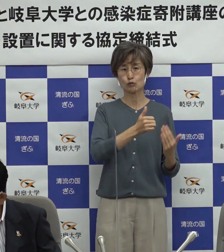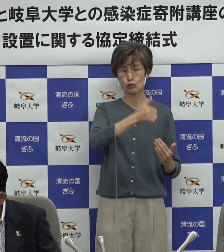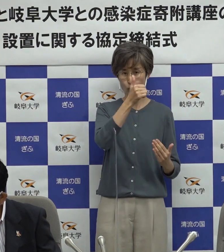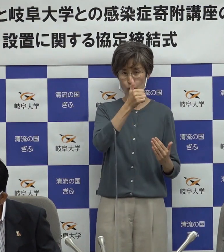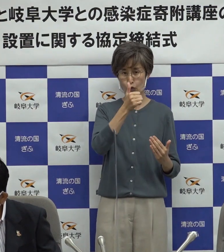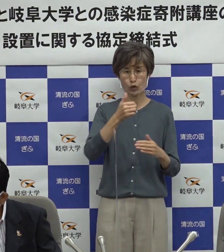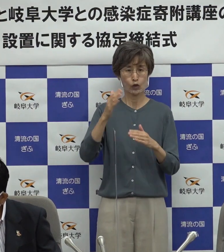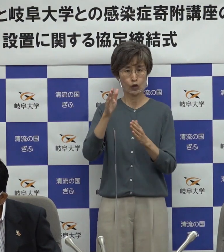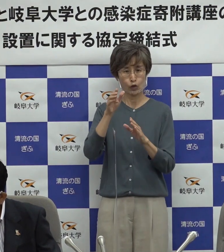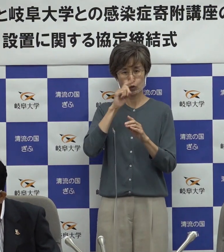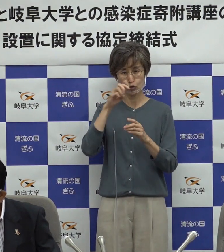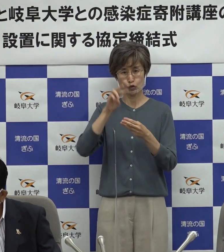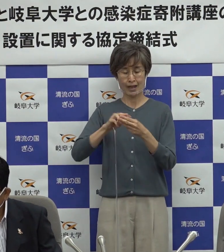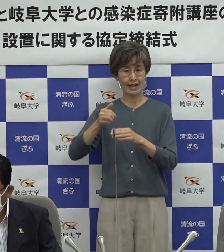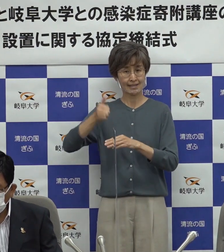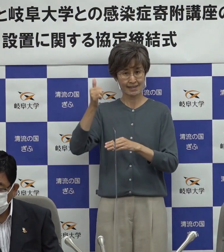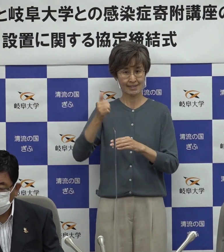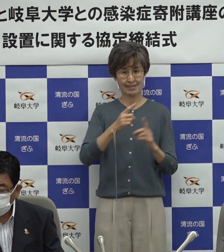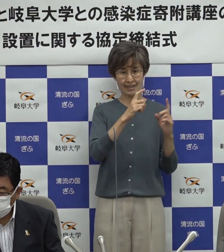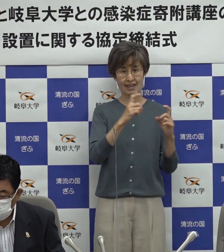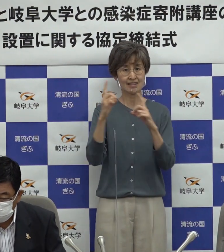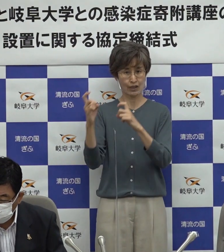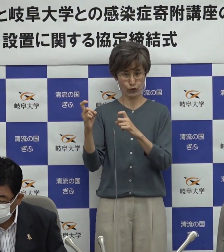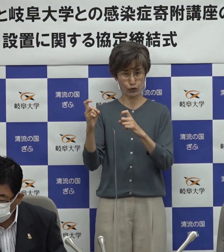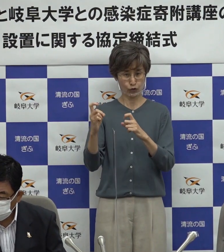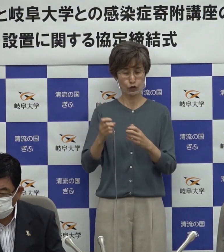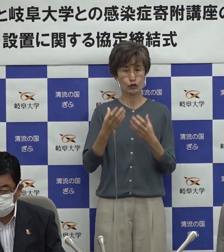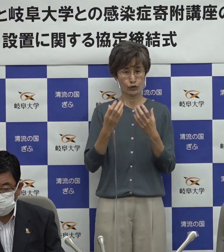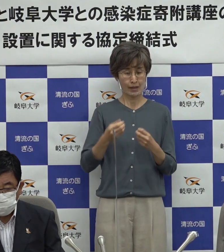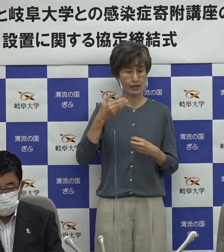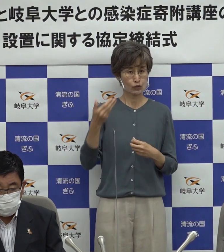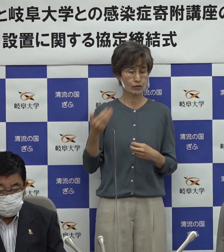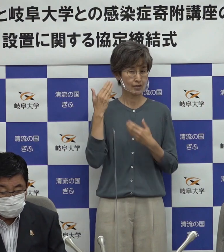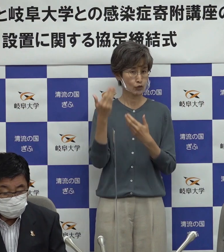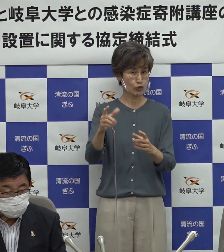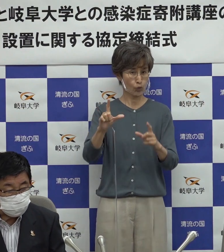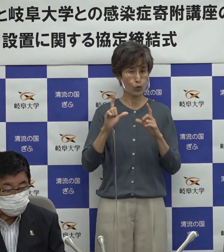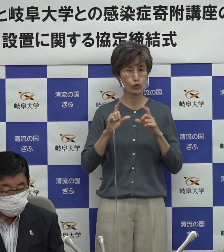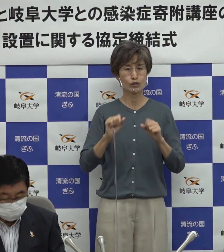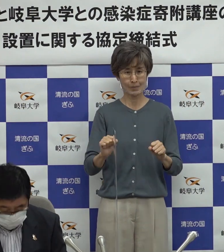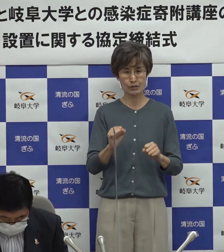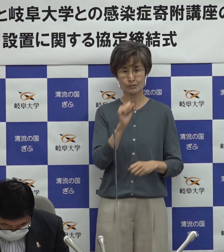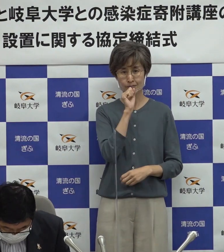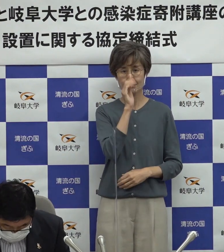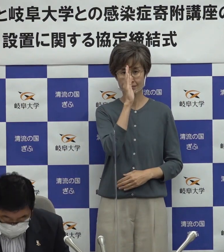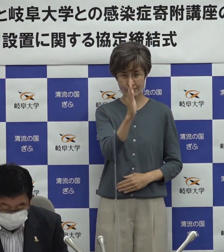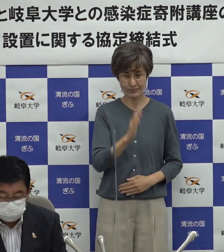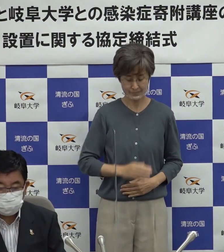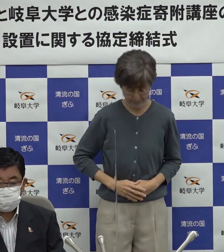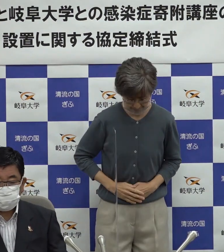拶、質疑応答の順で進めさせていただきます。よろしくお願いいたします。